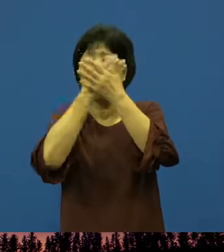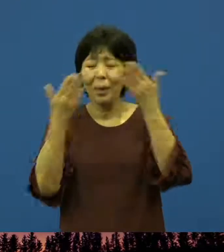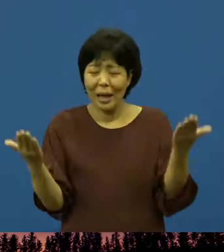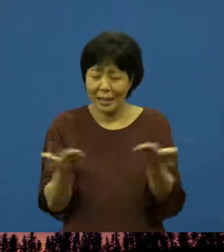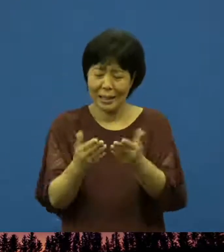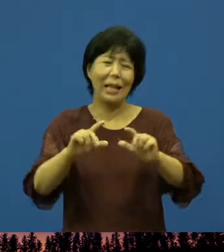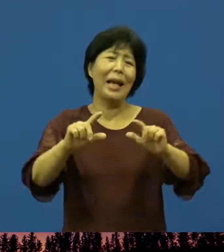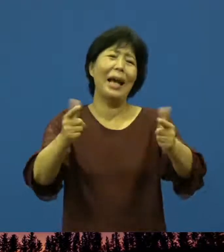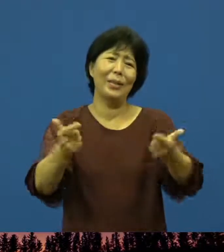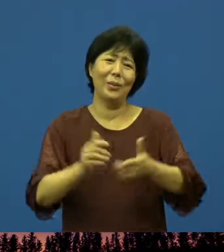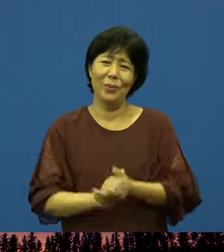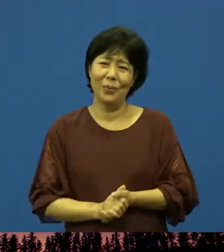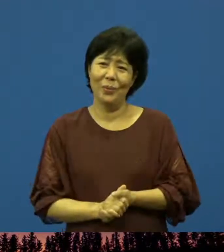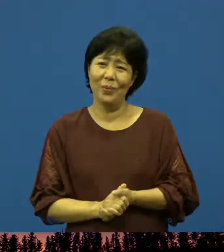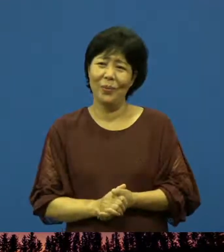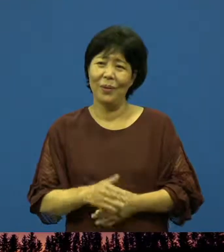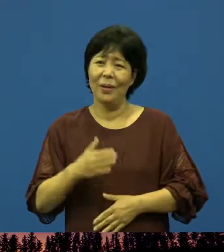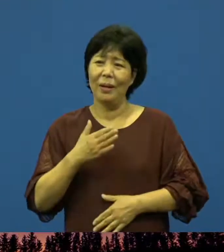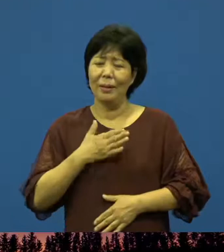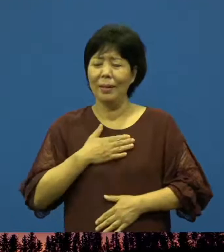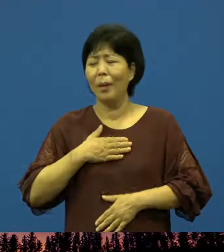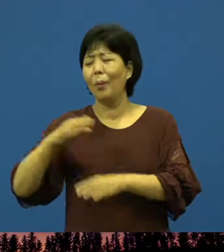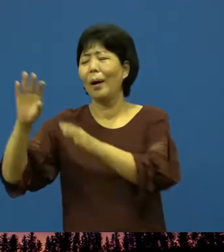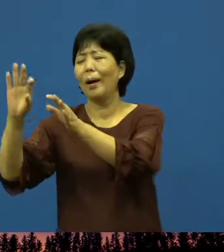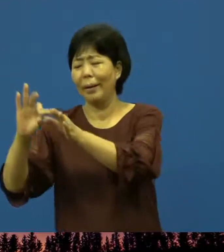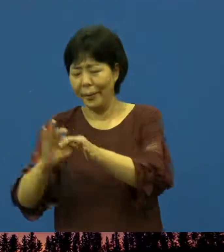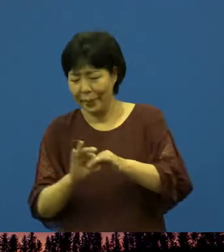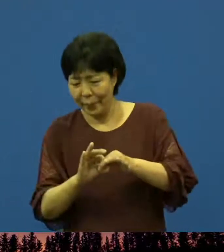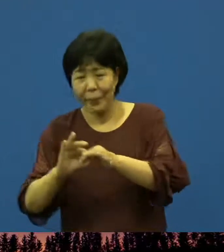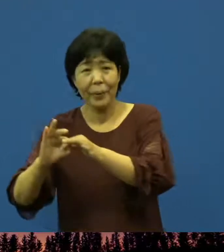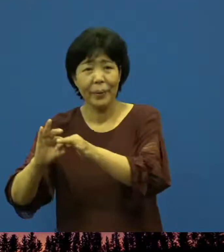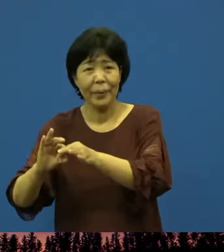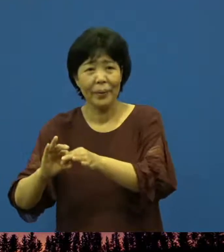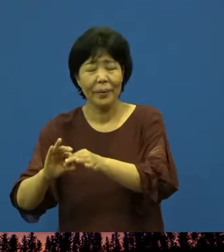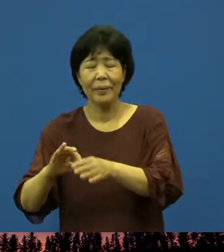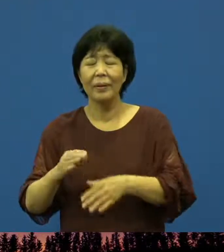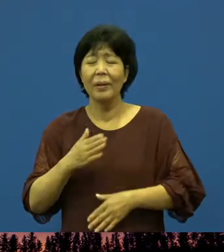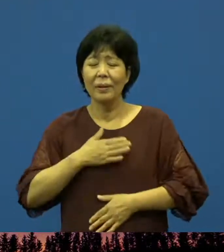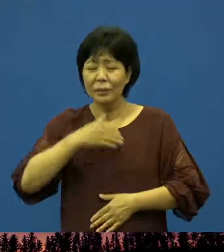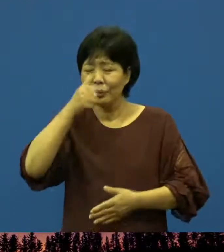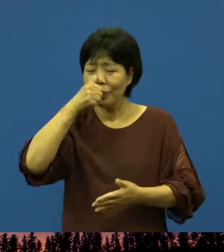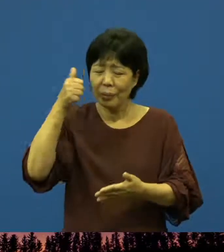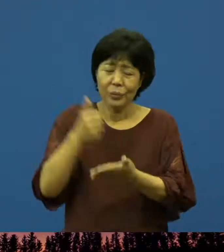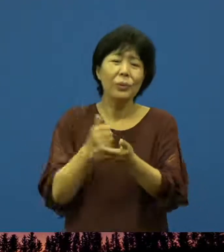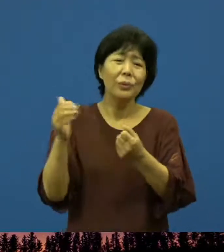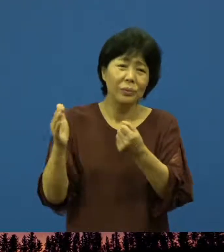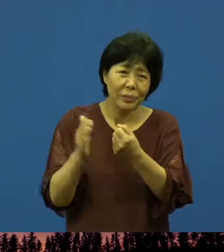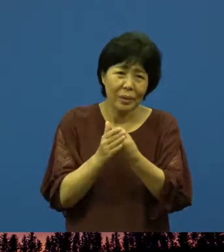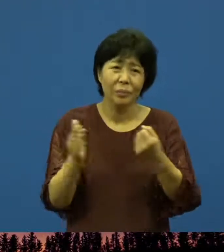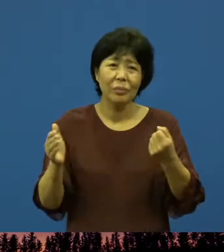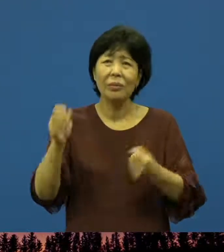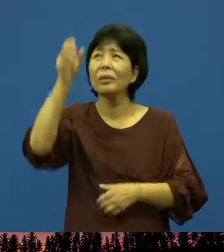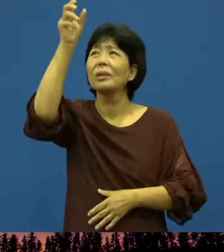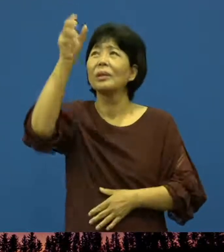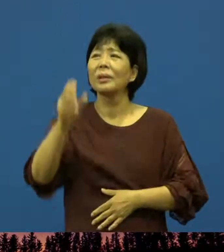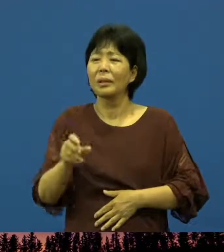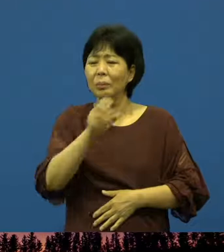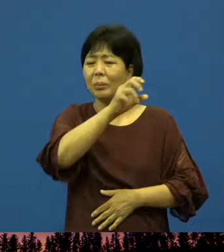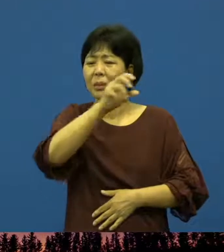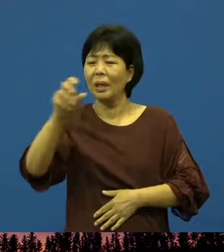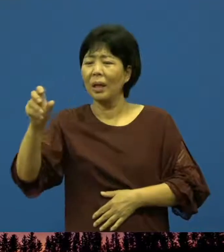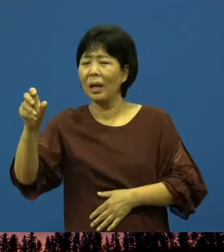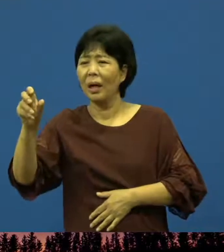이데올로기가 아니고 구체적으로 당신의 몸을 찢어진 그 사건이 분명히 믿어지고, 그 예수의 그